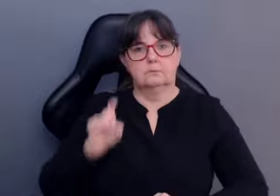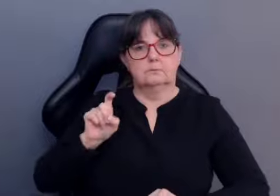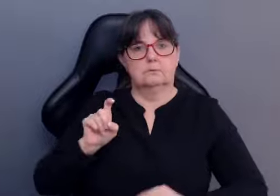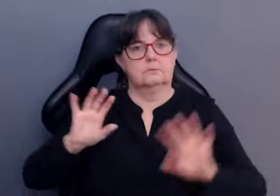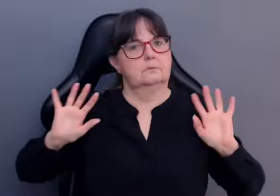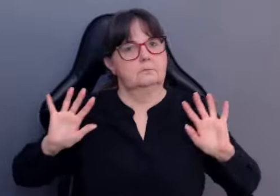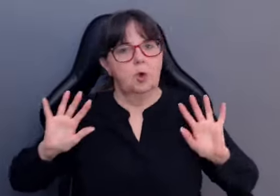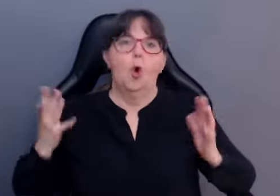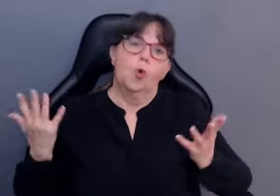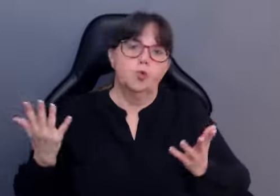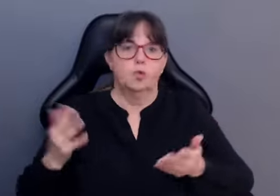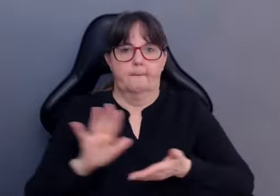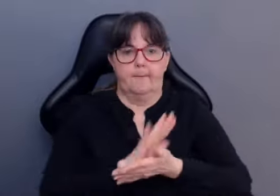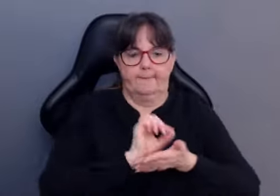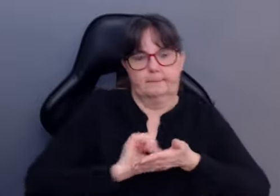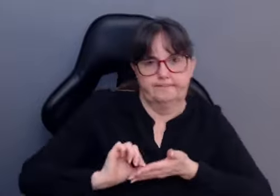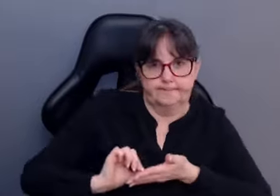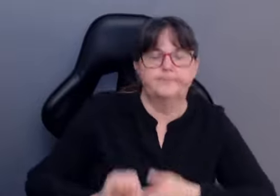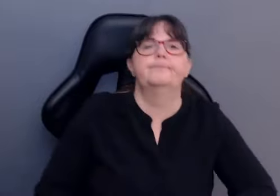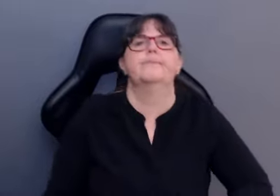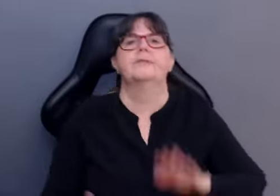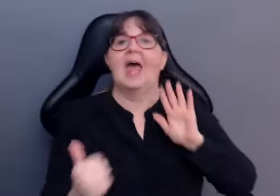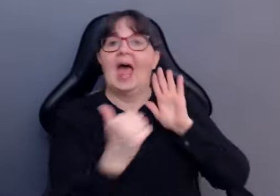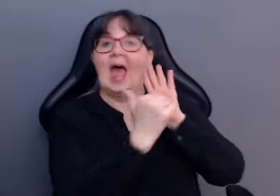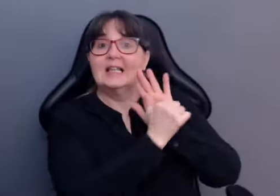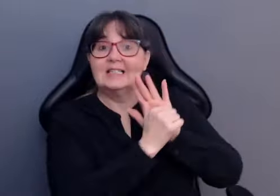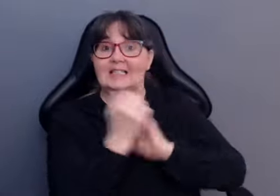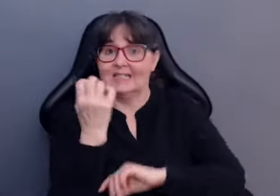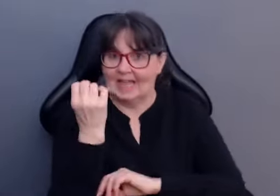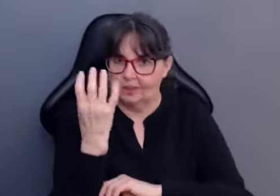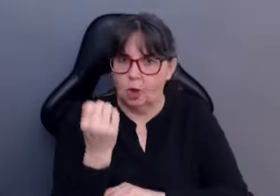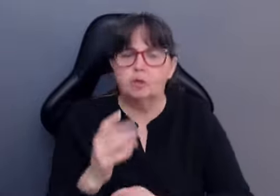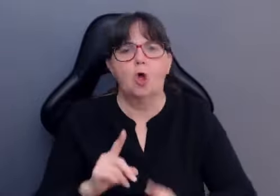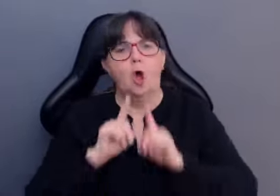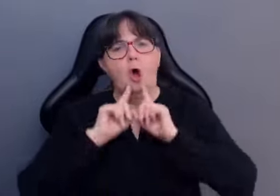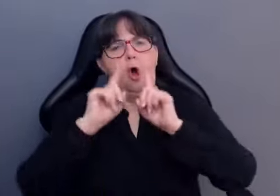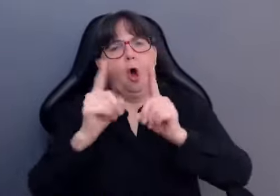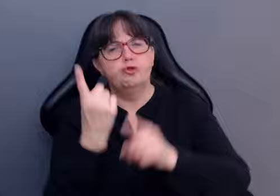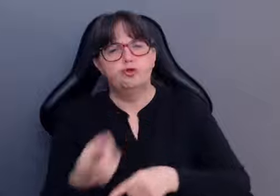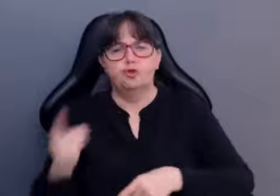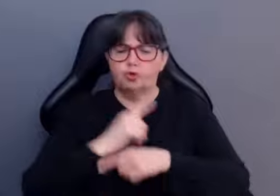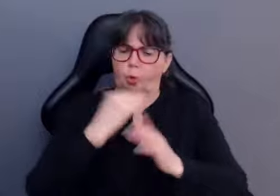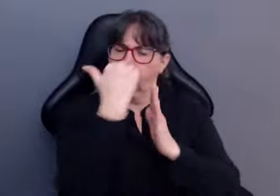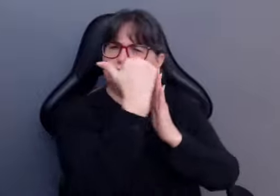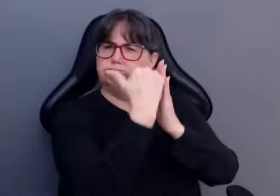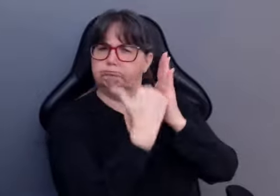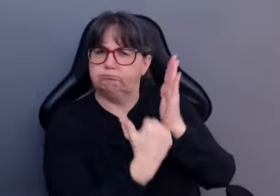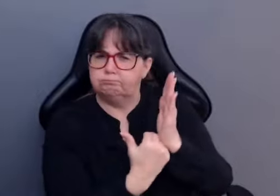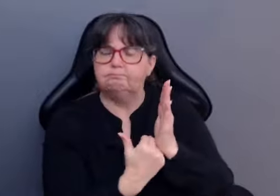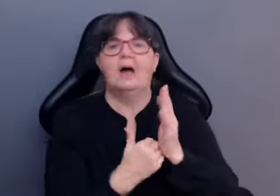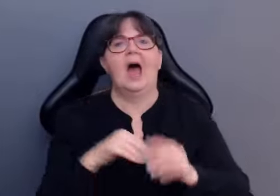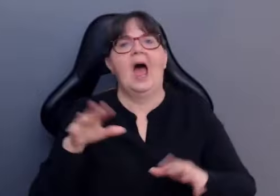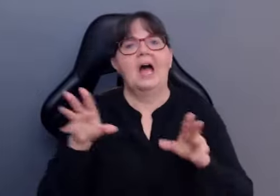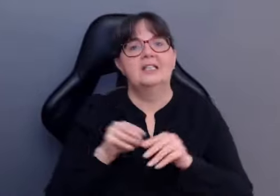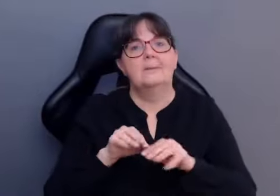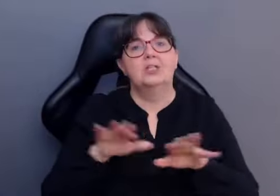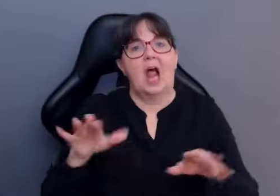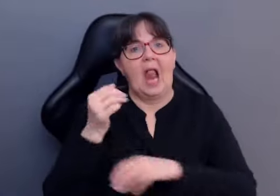Article 14. Ordre du jour. L'ordre du jour de l'Assemblée générale annuelle